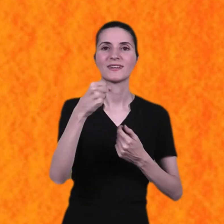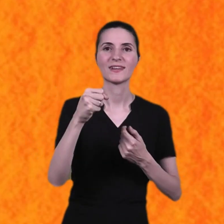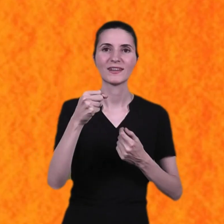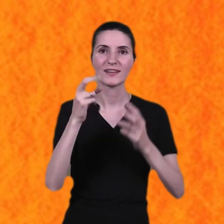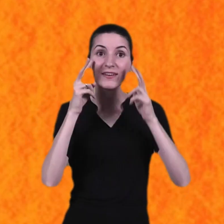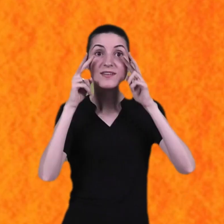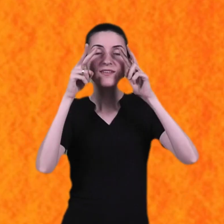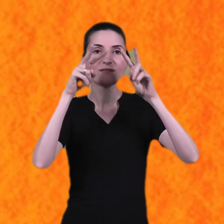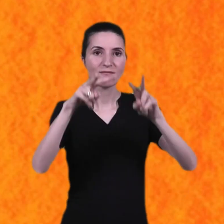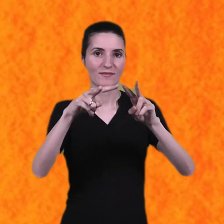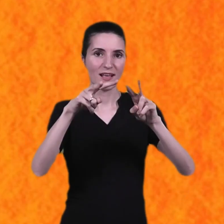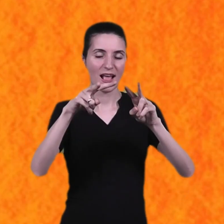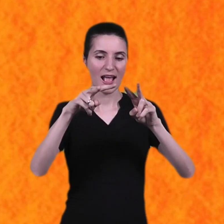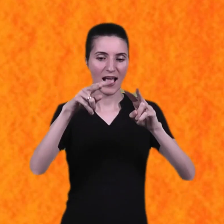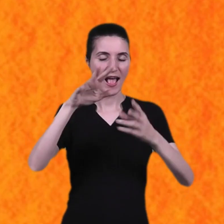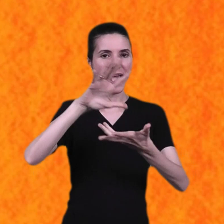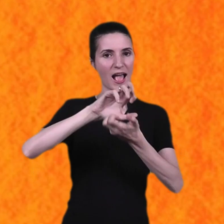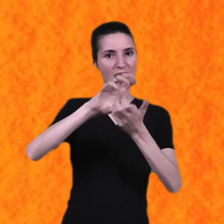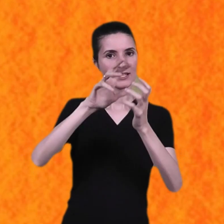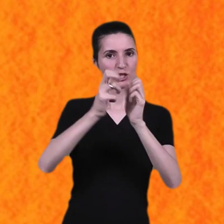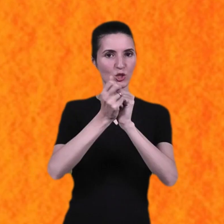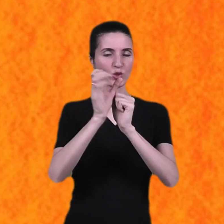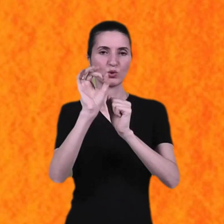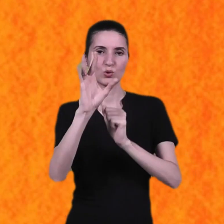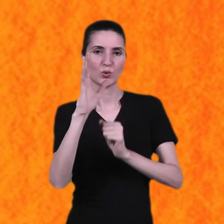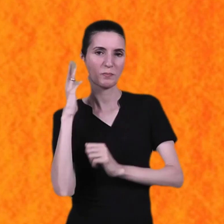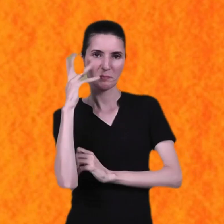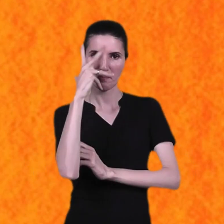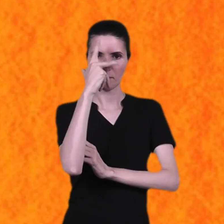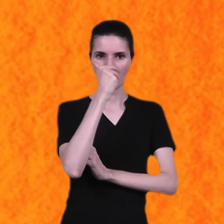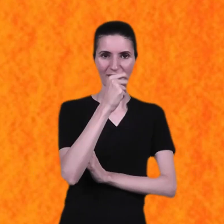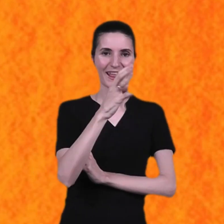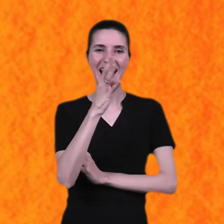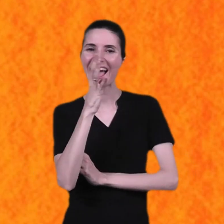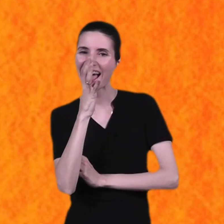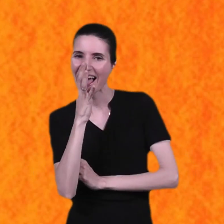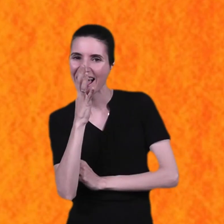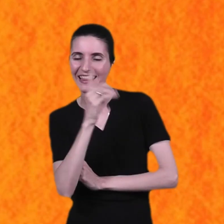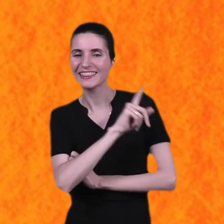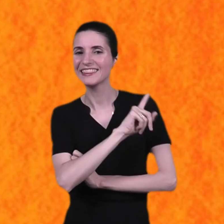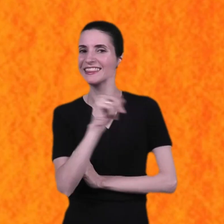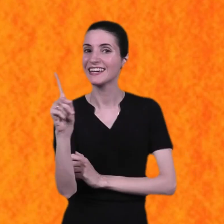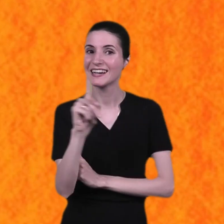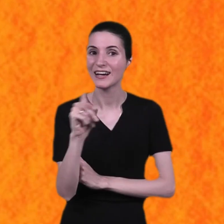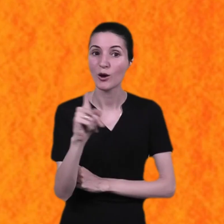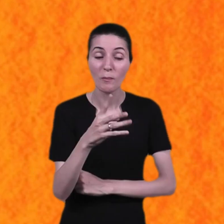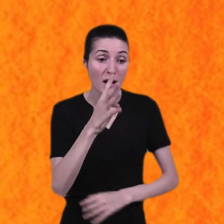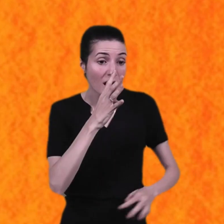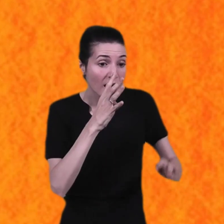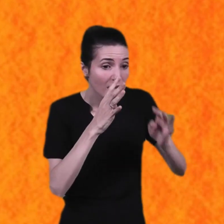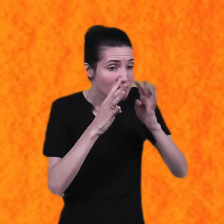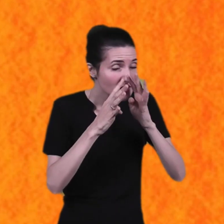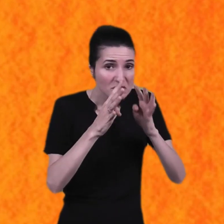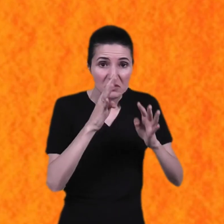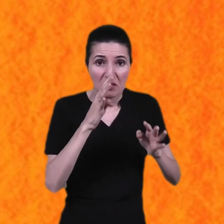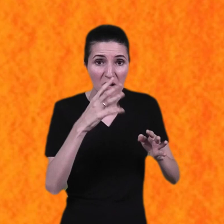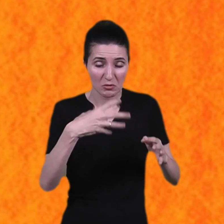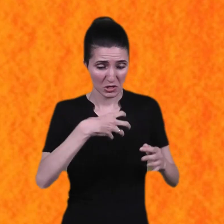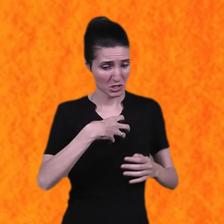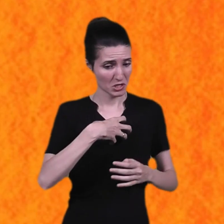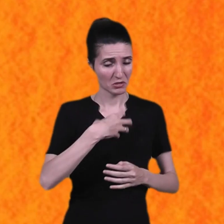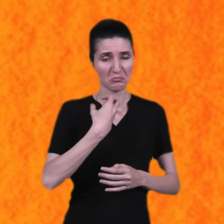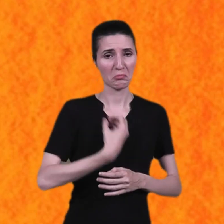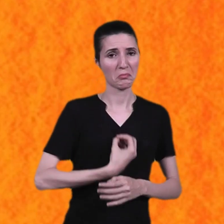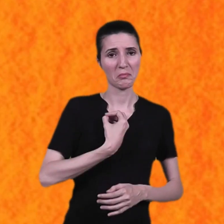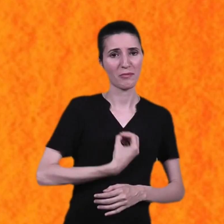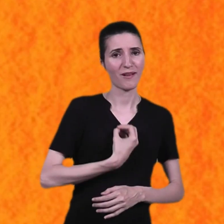precisamos enxergar a arte não só como uma contemplação do belo, né? Mas também como uma contemplação de tudo que existe, da forma